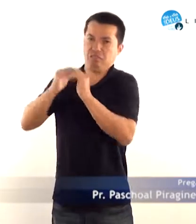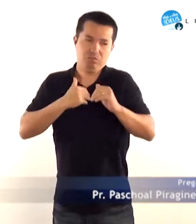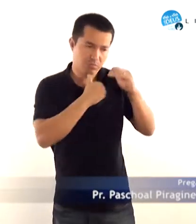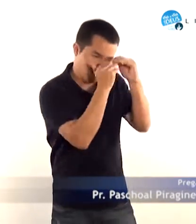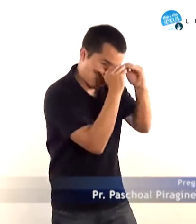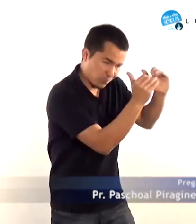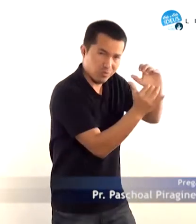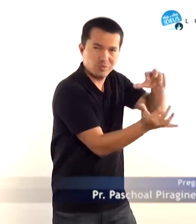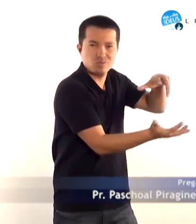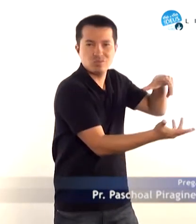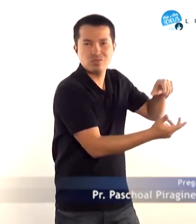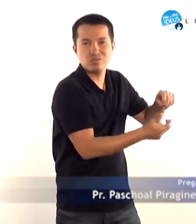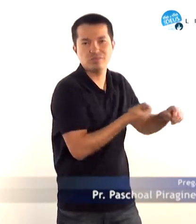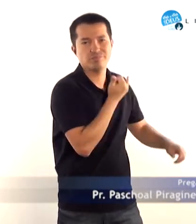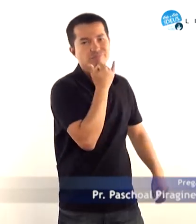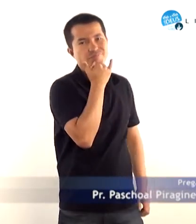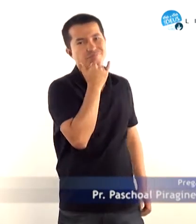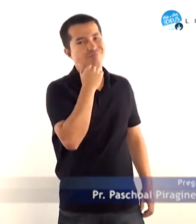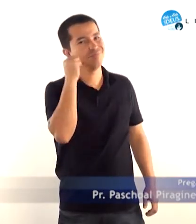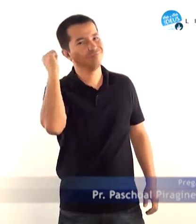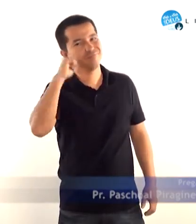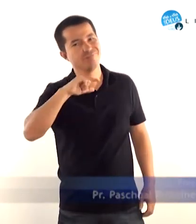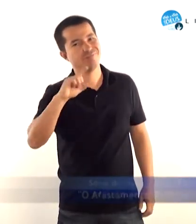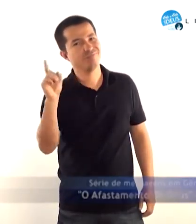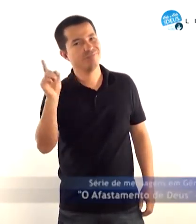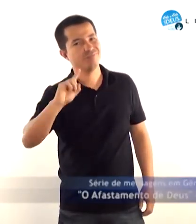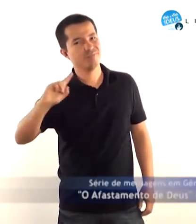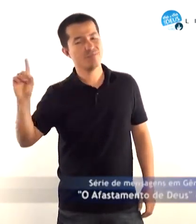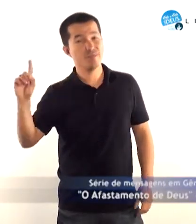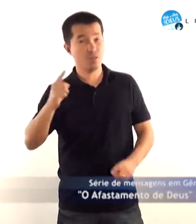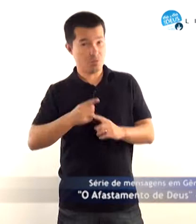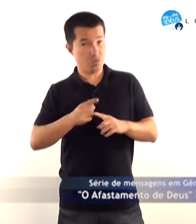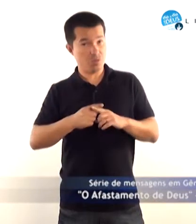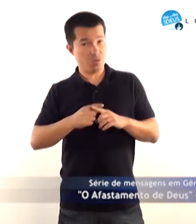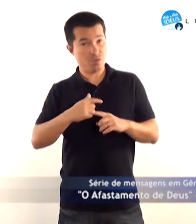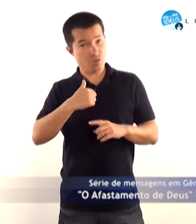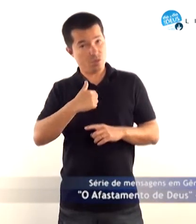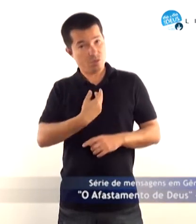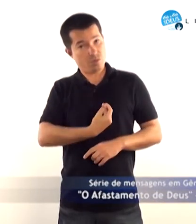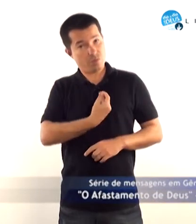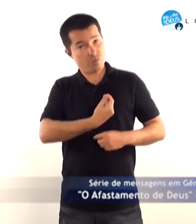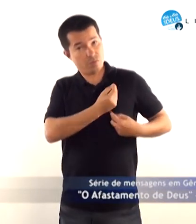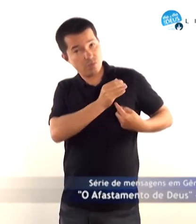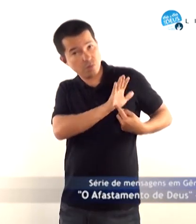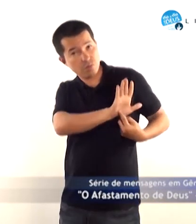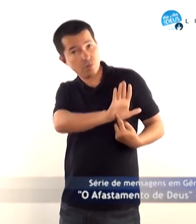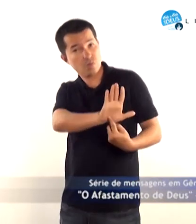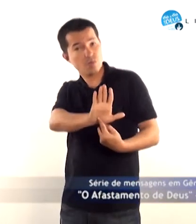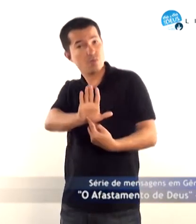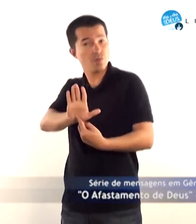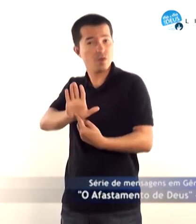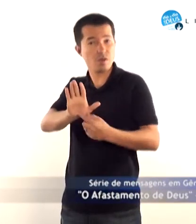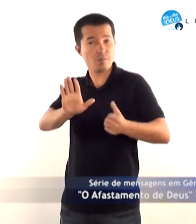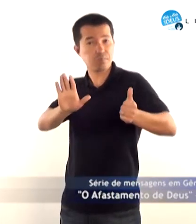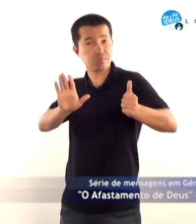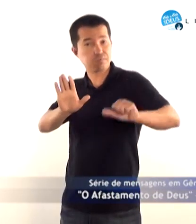de mim vai aparecer do lado de fora da minha vida. E essa guerra que